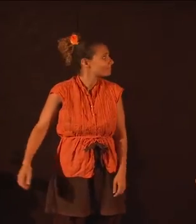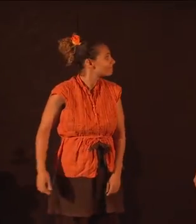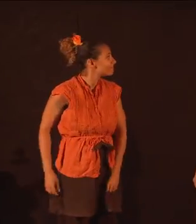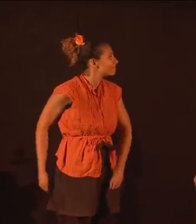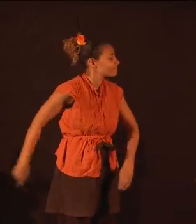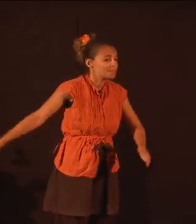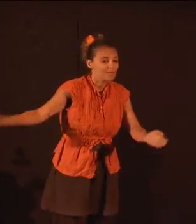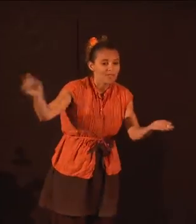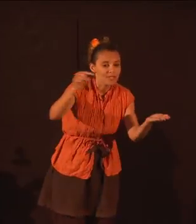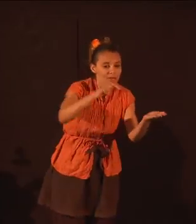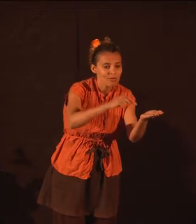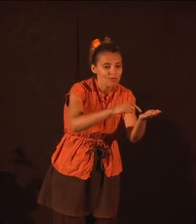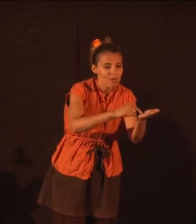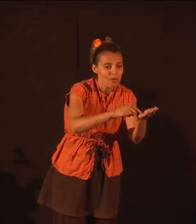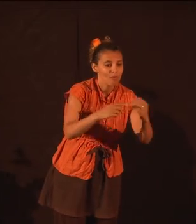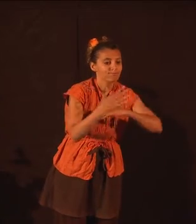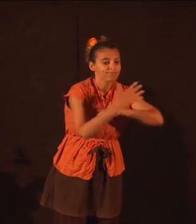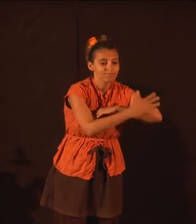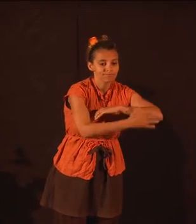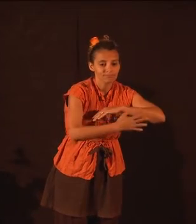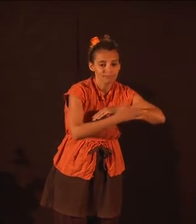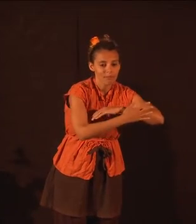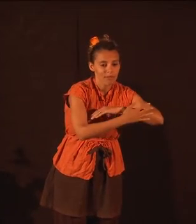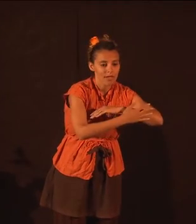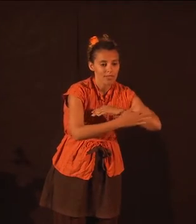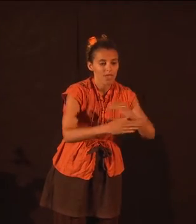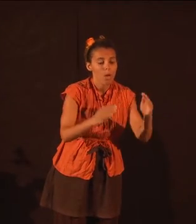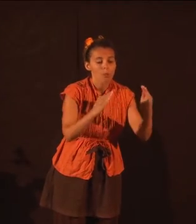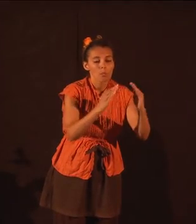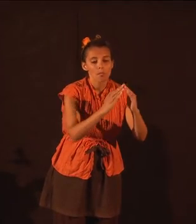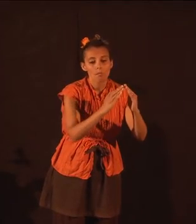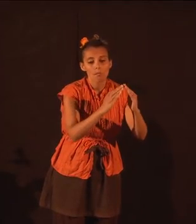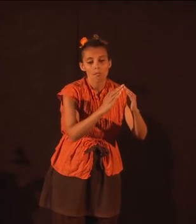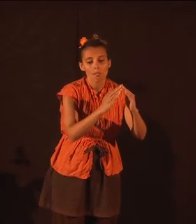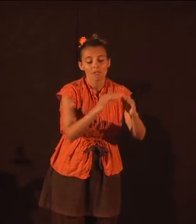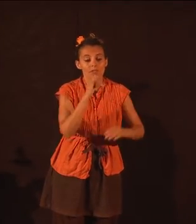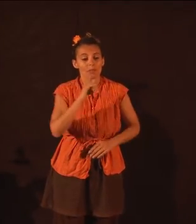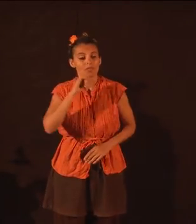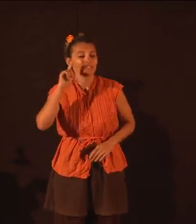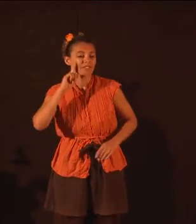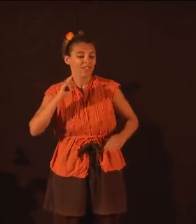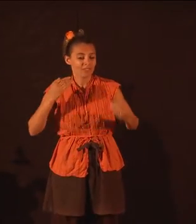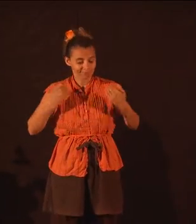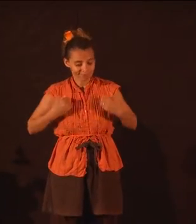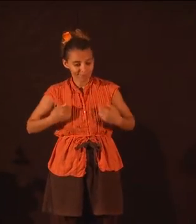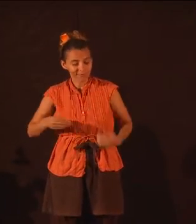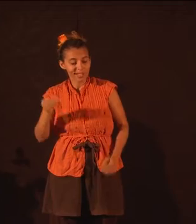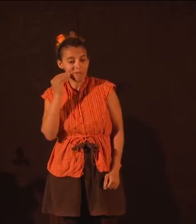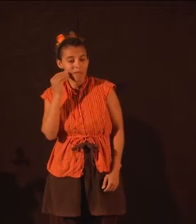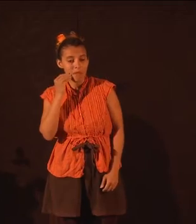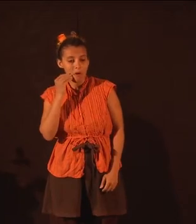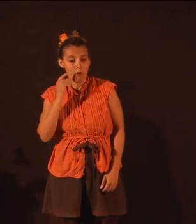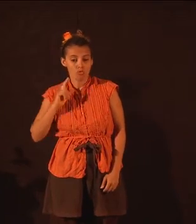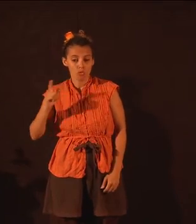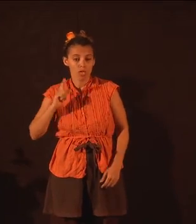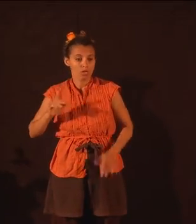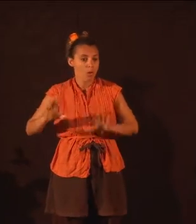C'est l'histoire d'une petite fille et de sa maman. Toutes les deux, elles habitent une petite